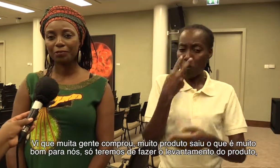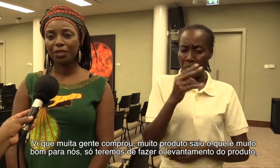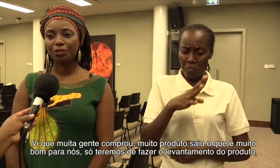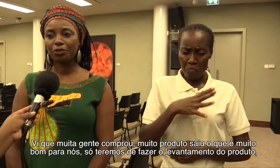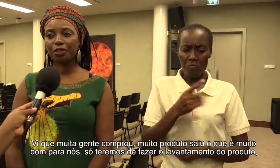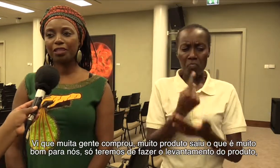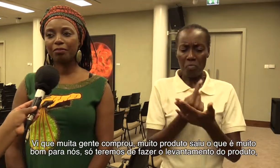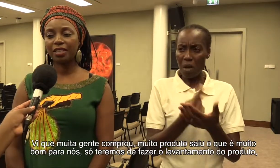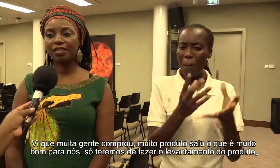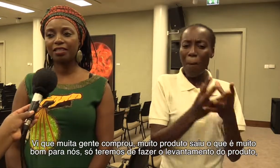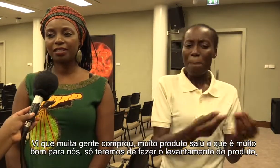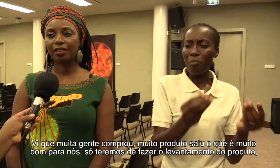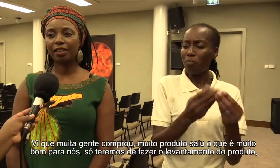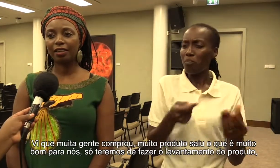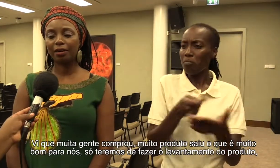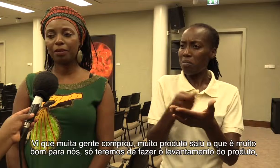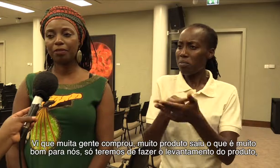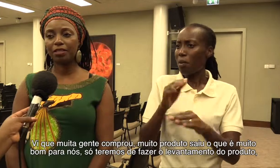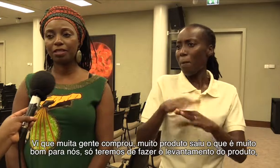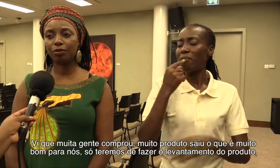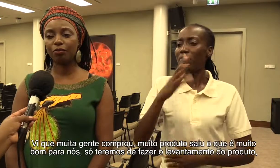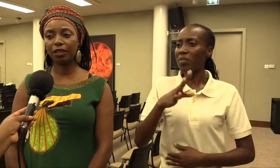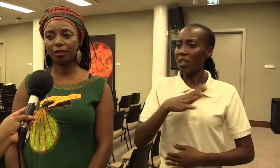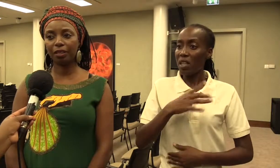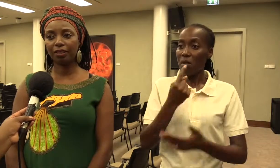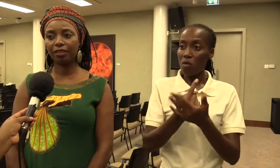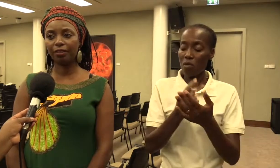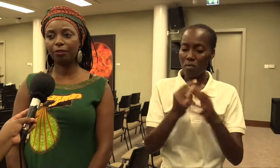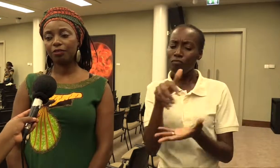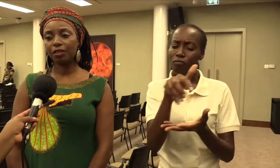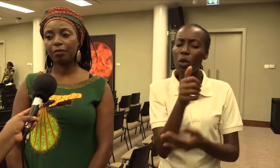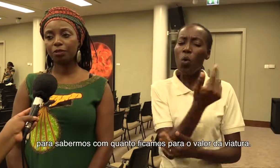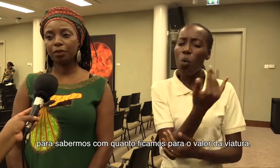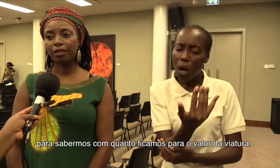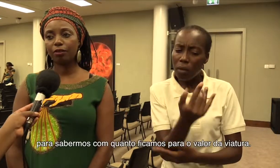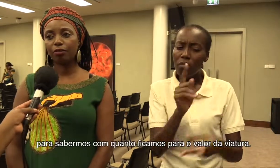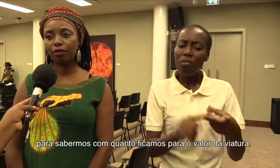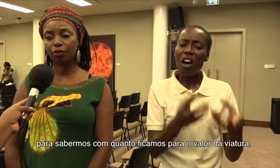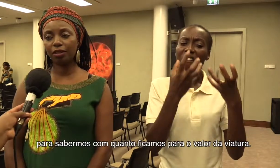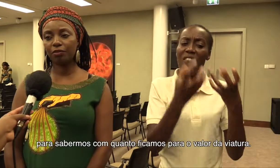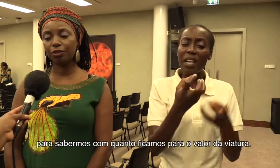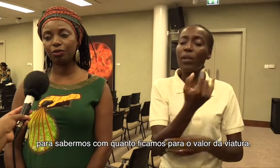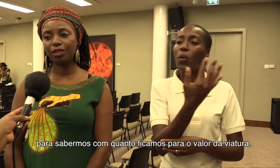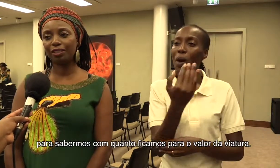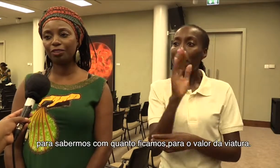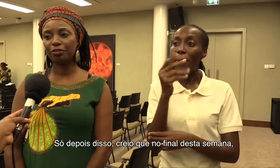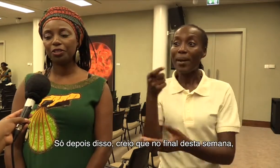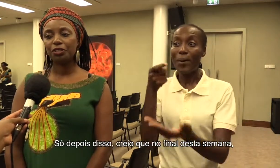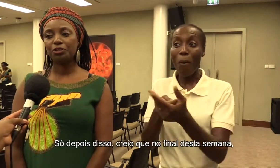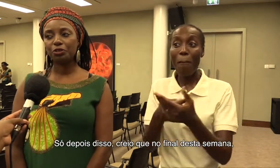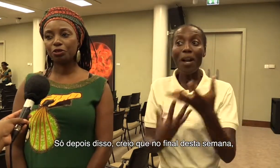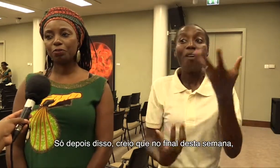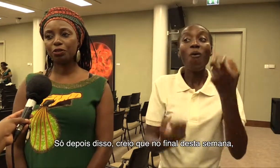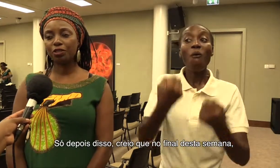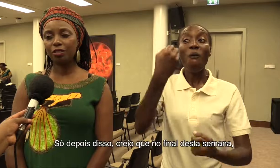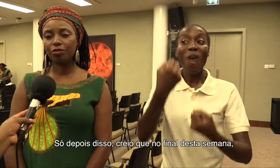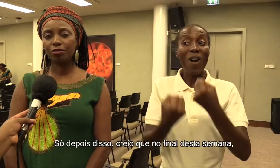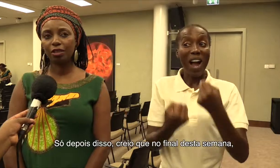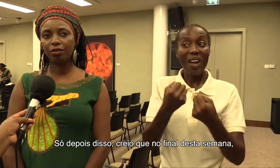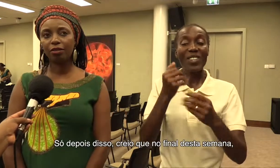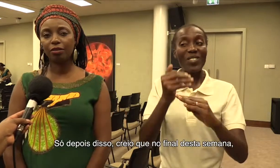nós. Só que teremos ainda que sentar, que é para fazer o levantamento, que nós ficamos para o valor da viatura. Então, só